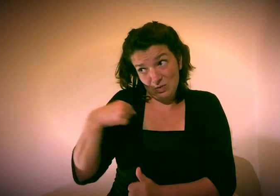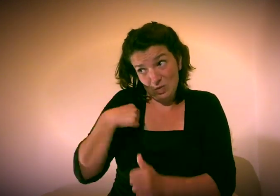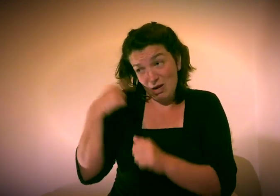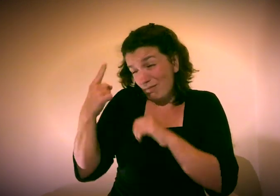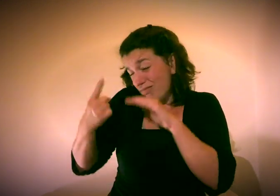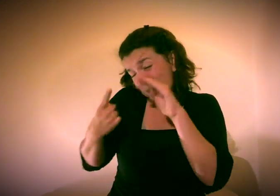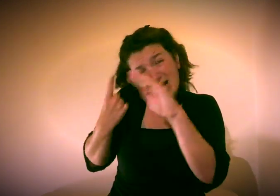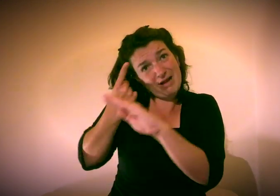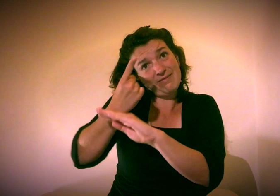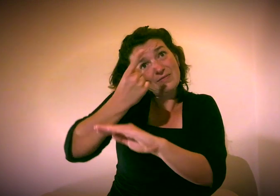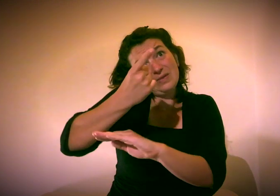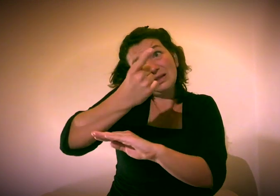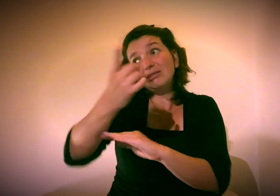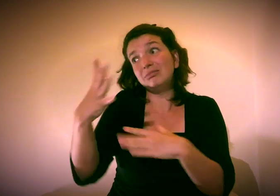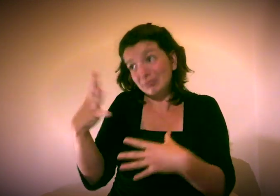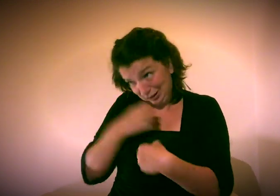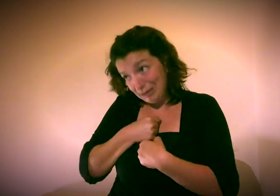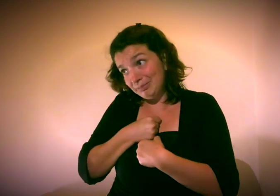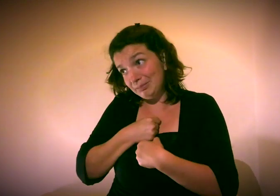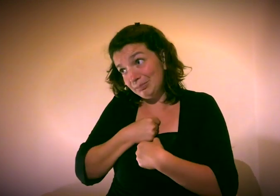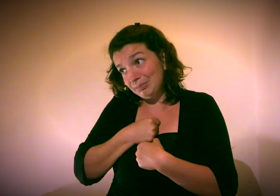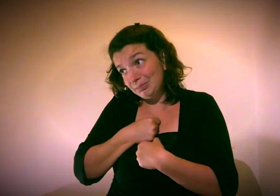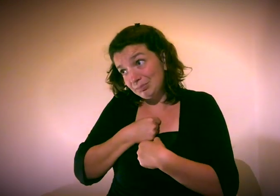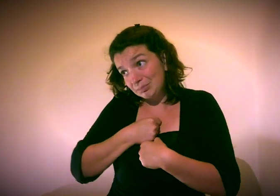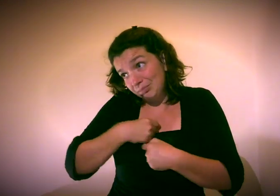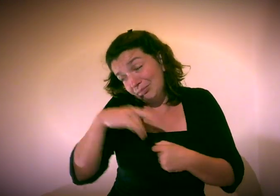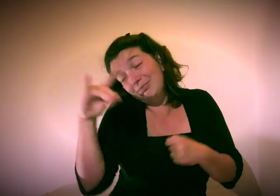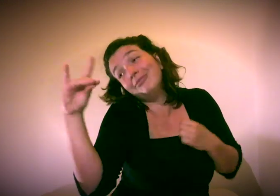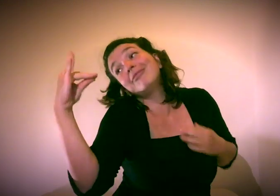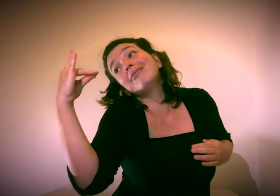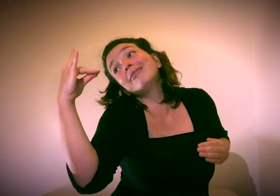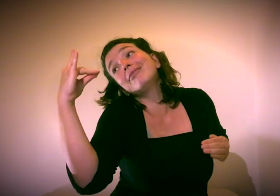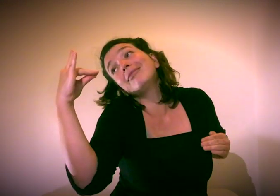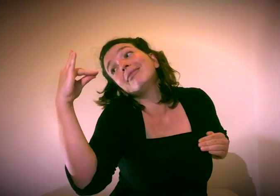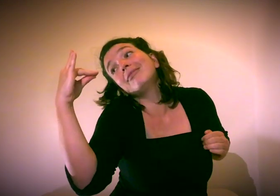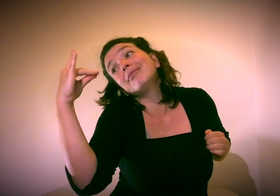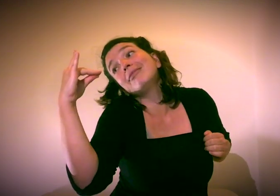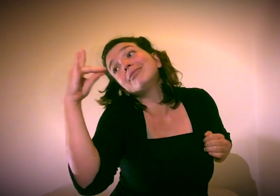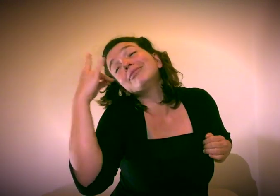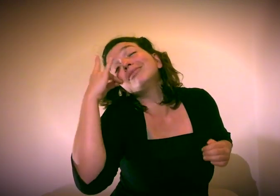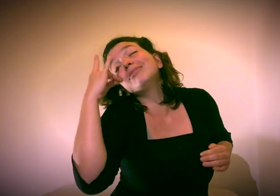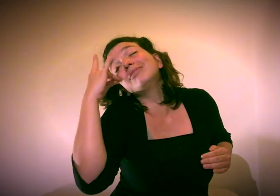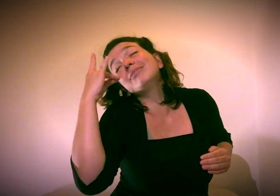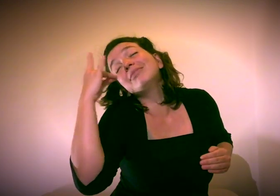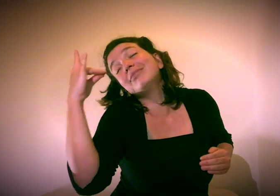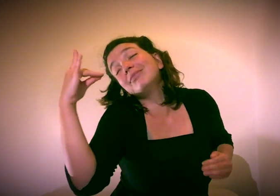Chien bleu s'étendit auprès du lit et posa sa tête près de la tête de la petite fille.